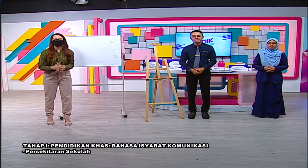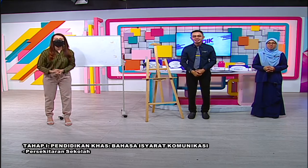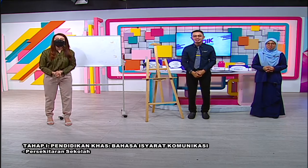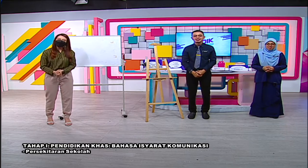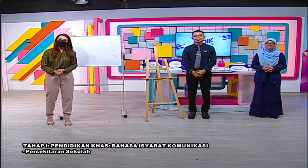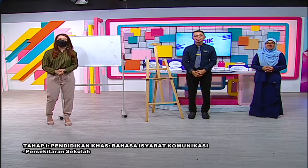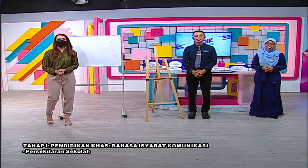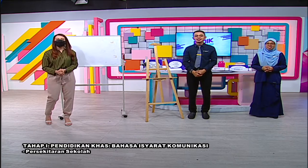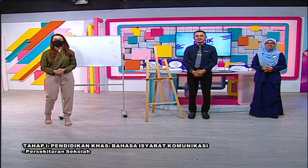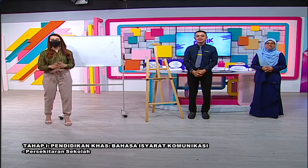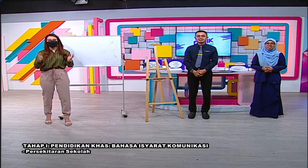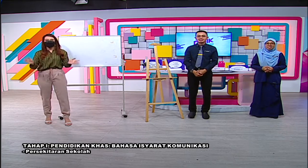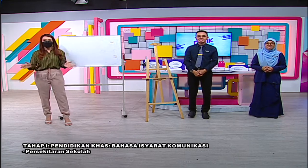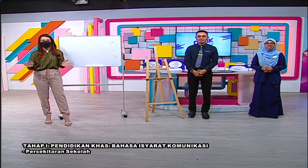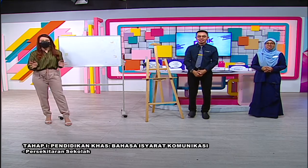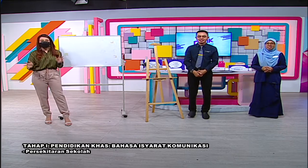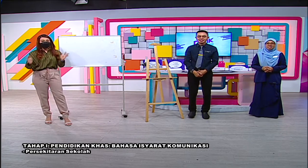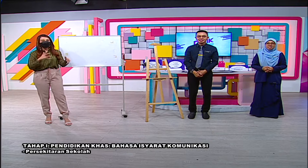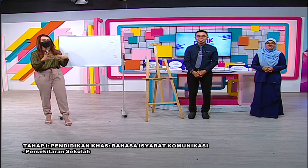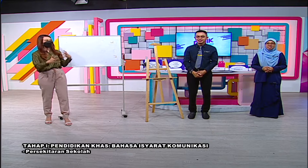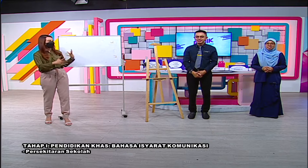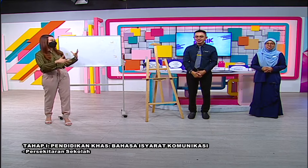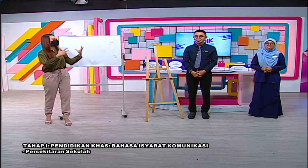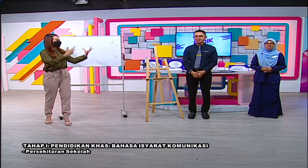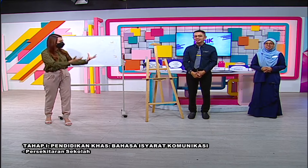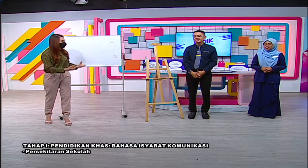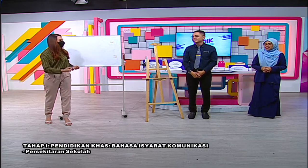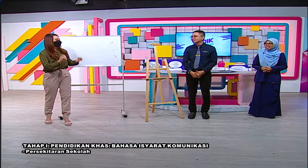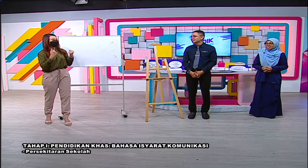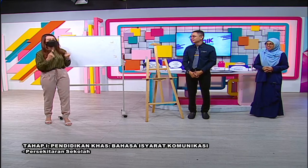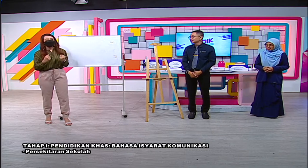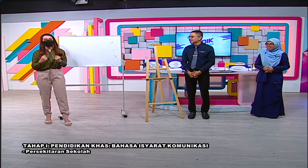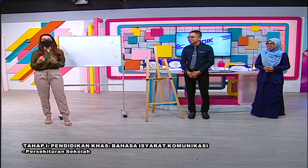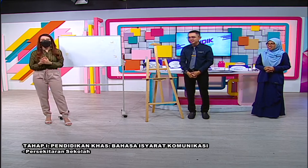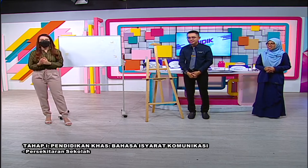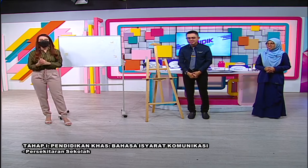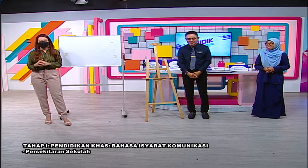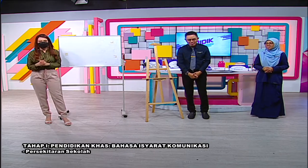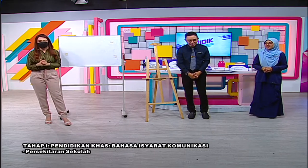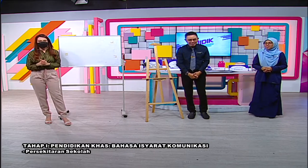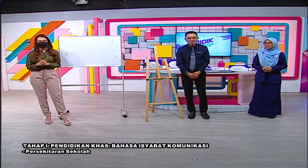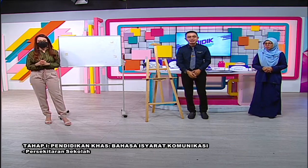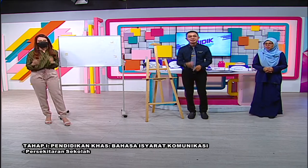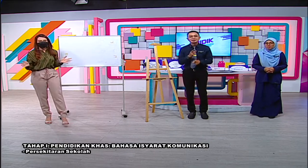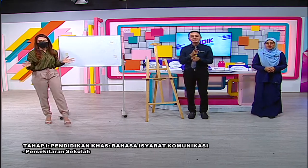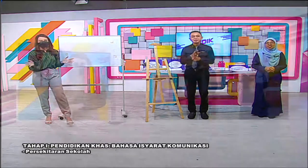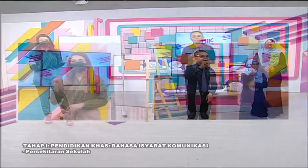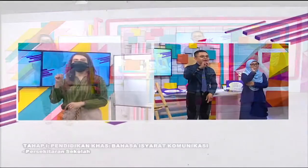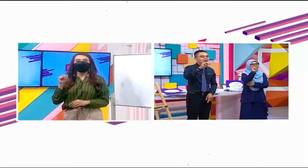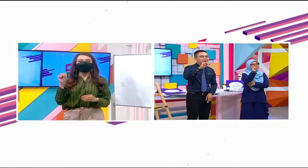di rumah juga yang sedang menonton ini, supaya kita sama-sama juga boleh mendalami bahasa isyarat. Itu sahaja hari ini